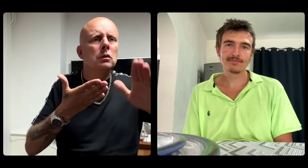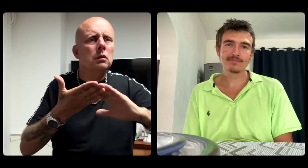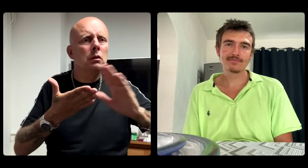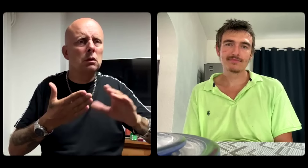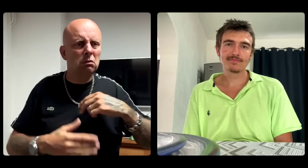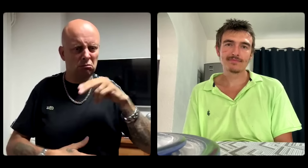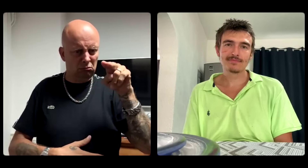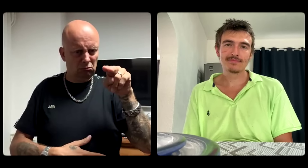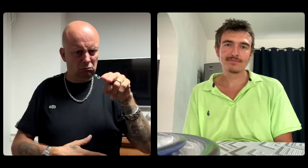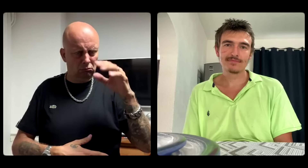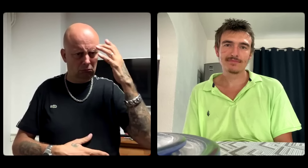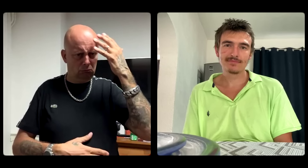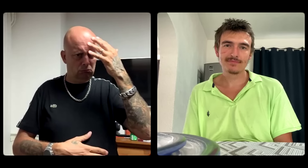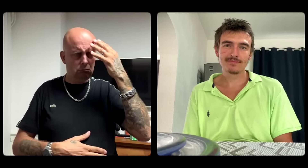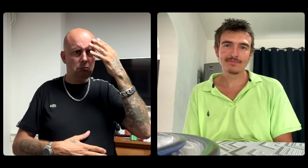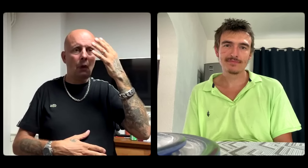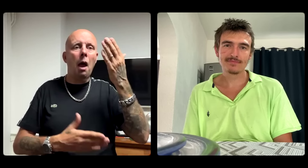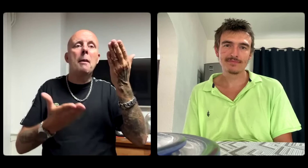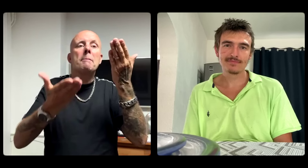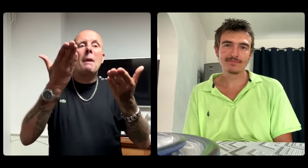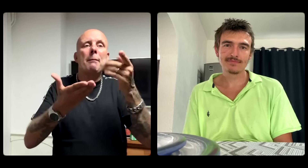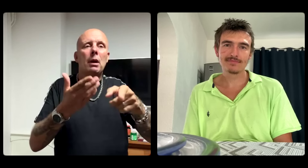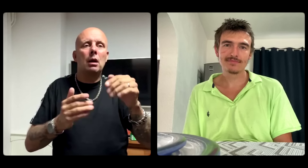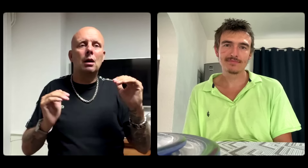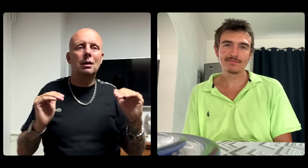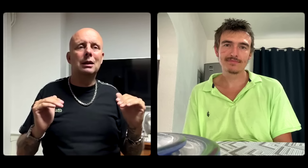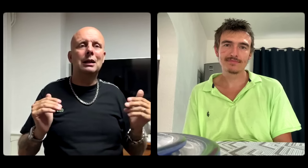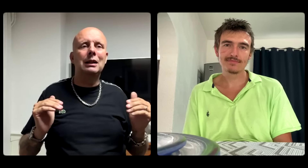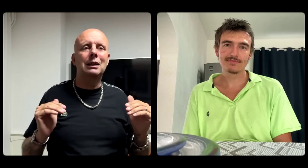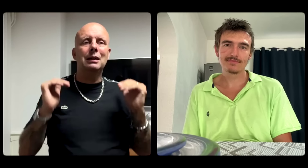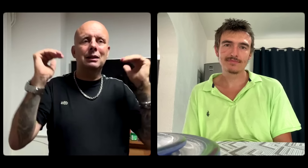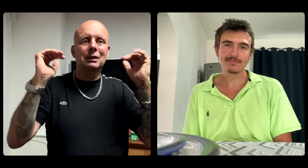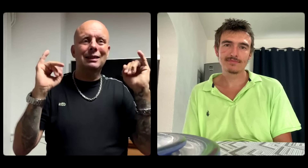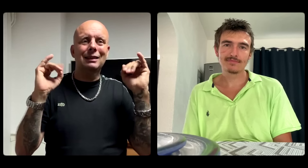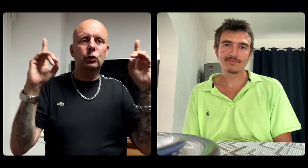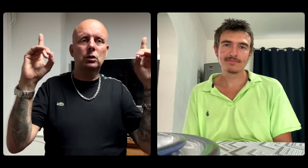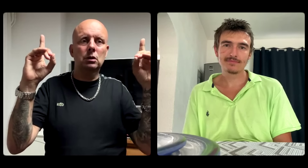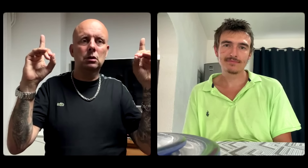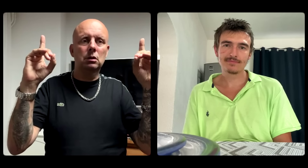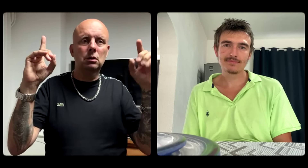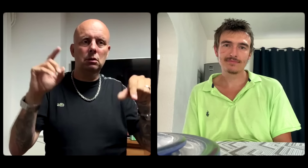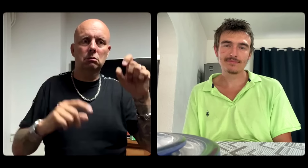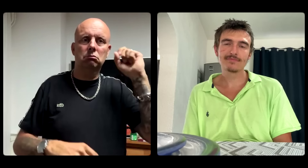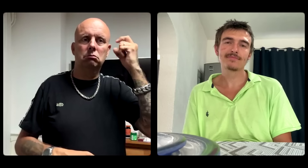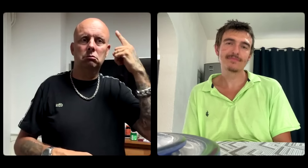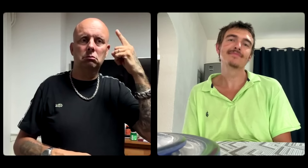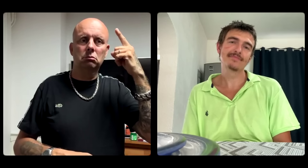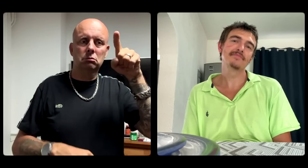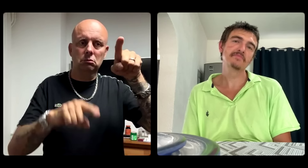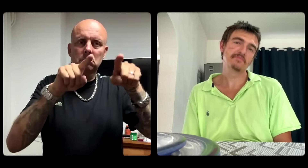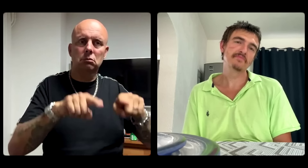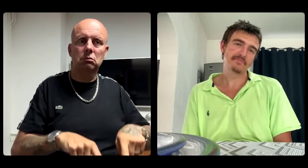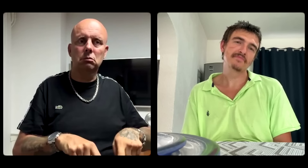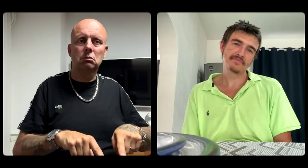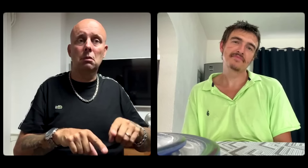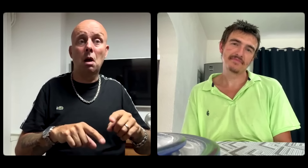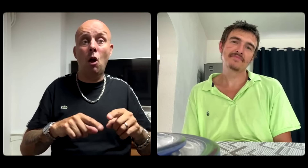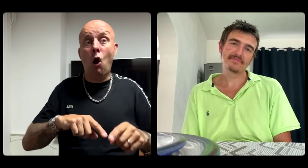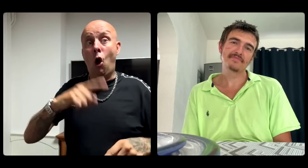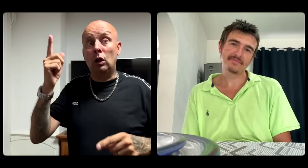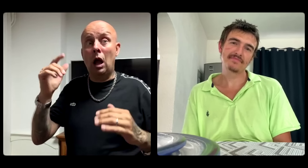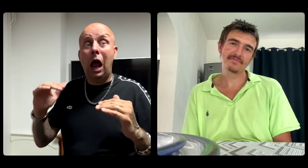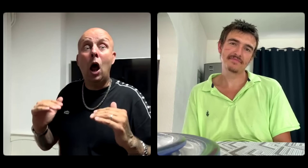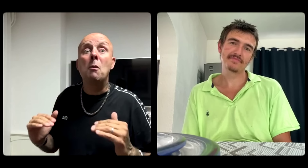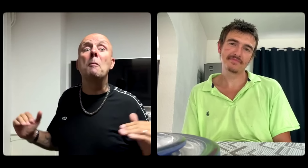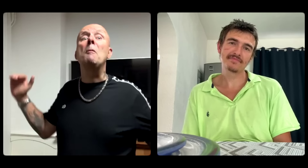Ik Ik luister niet. Je zegt letterlijk dat is wat ik probeer te zeggen.